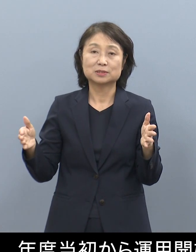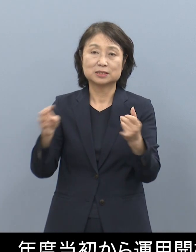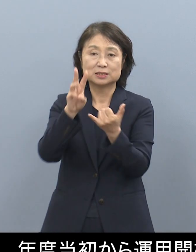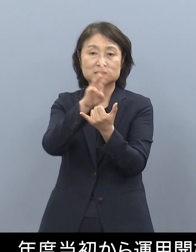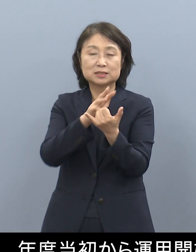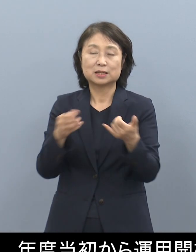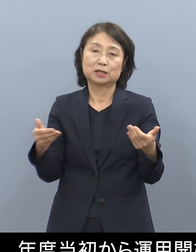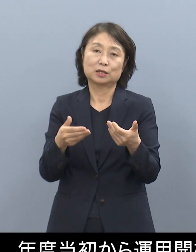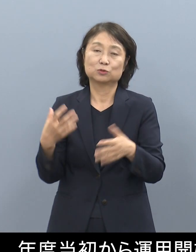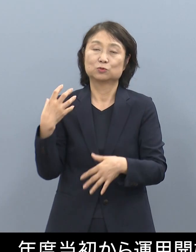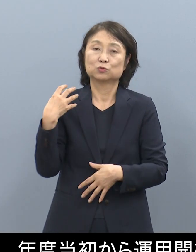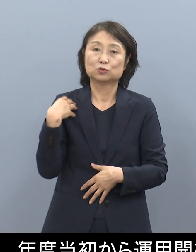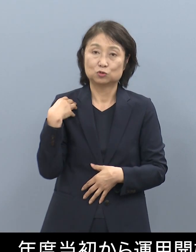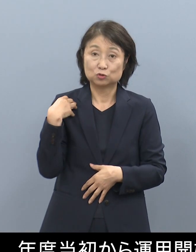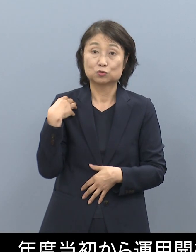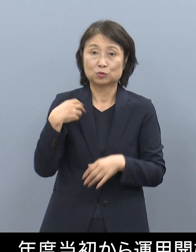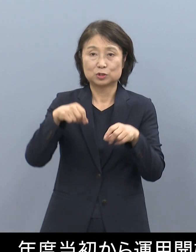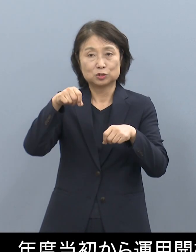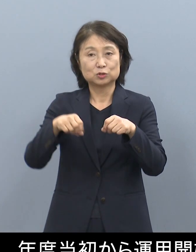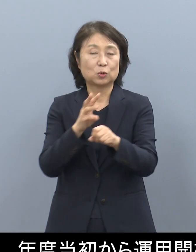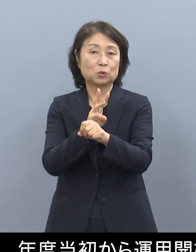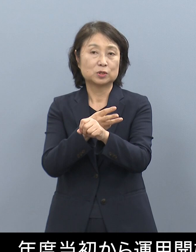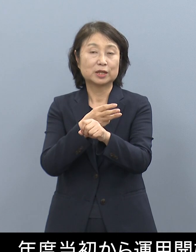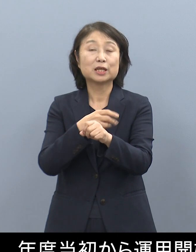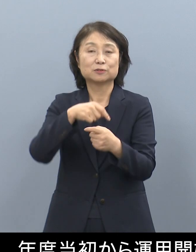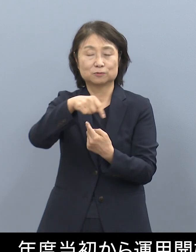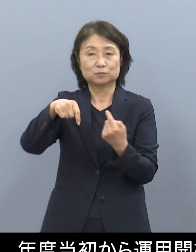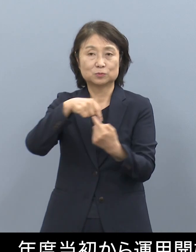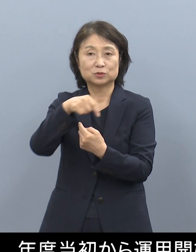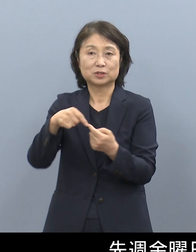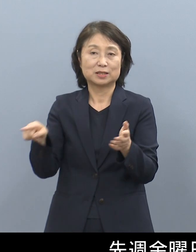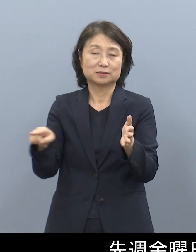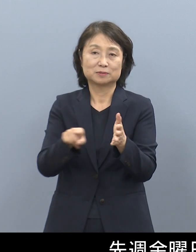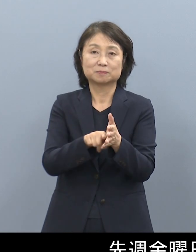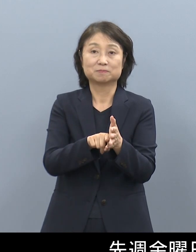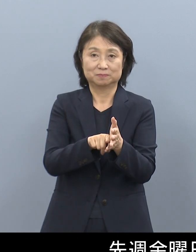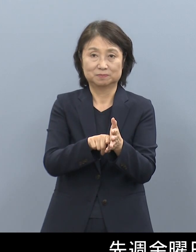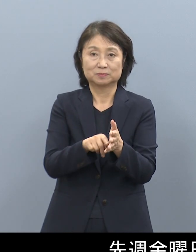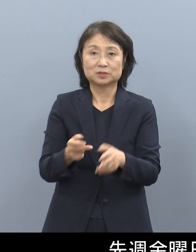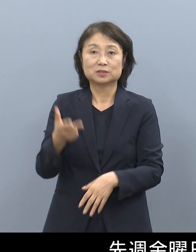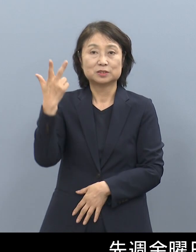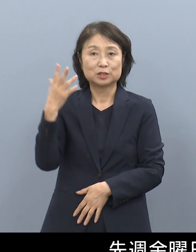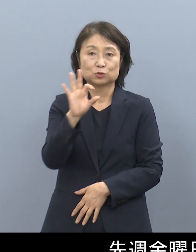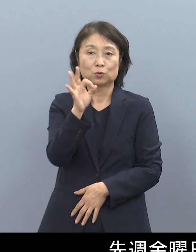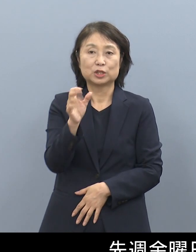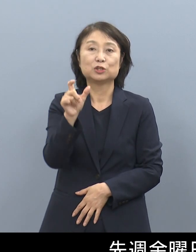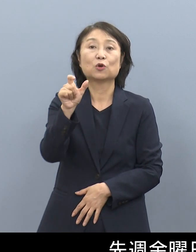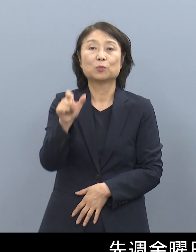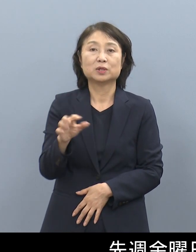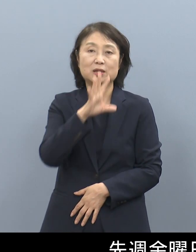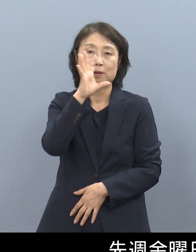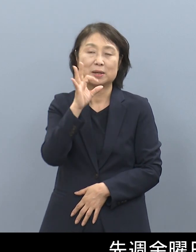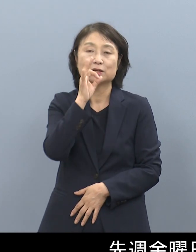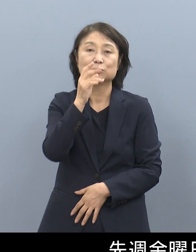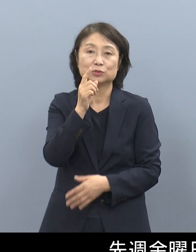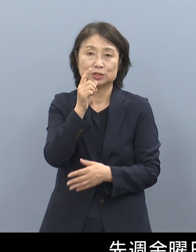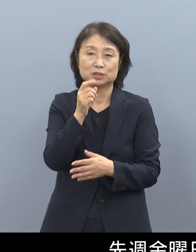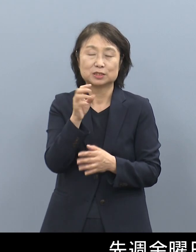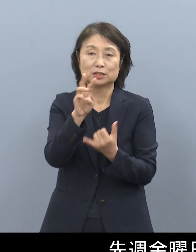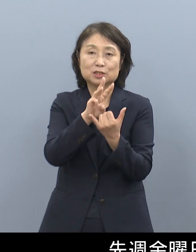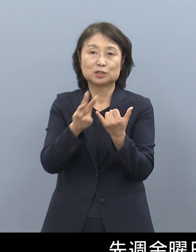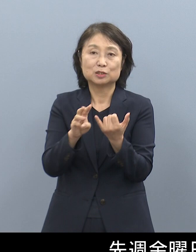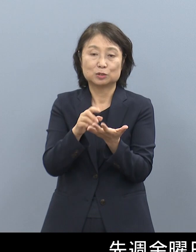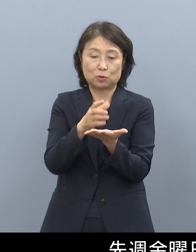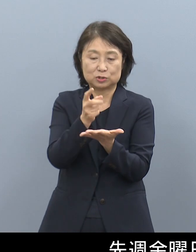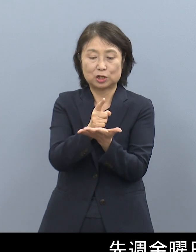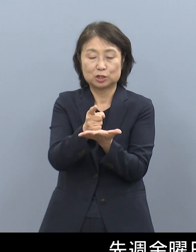する職員の操作研修を重ねてきたところであり、先週金曜日には山口市防災頭上訓